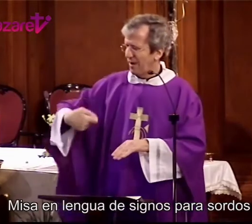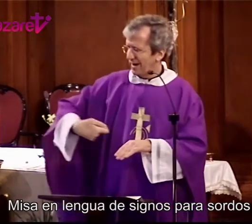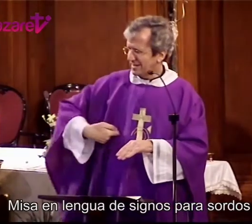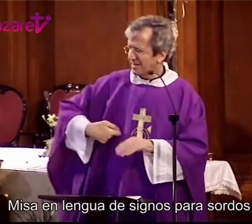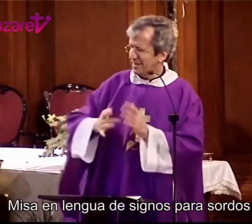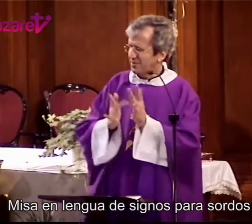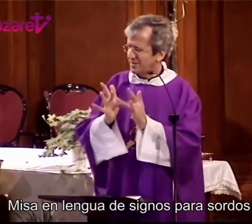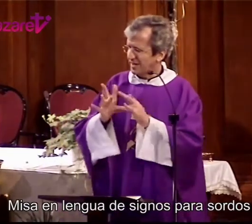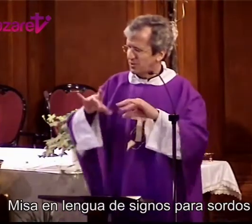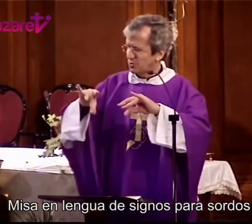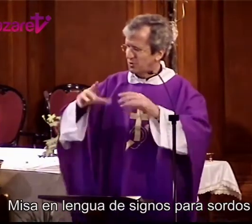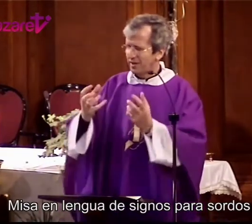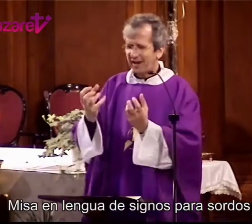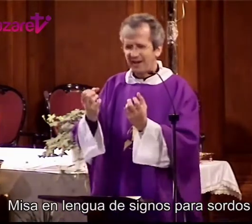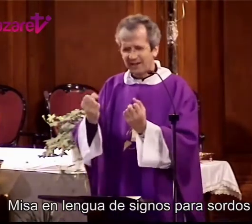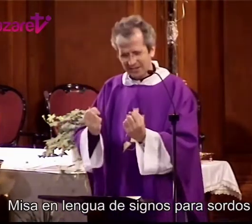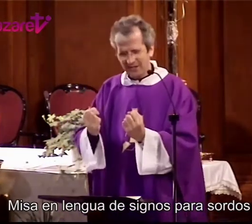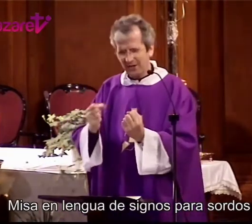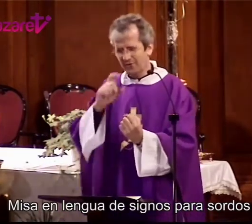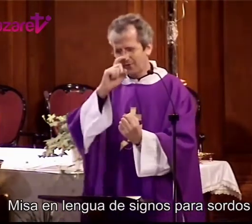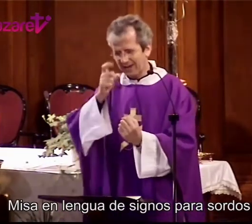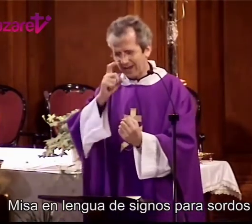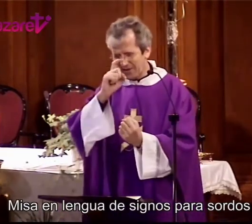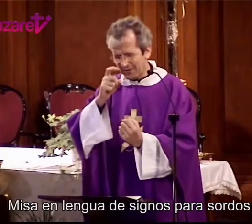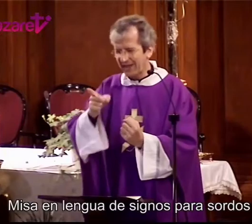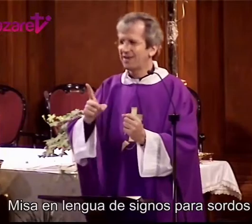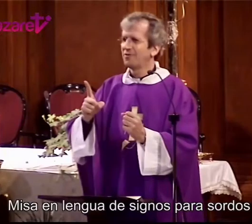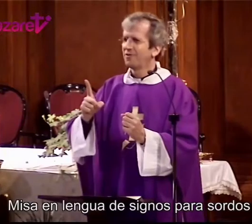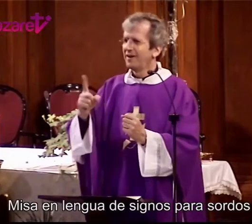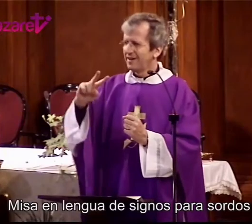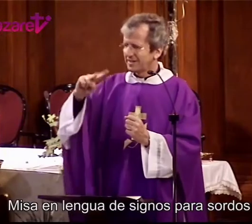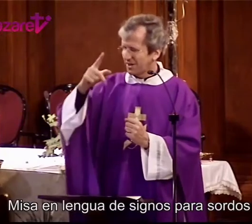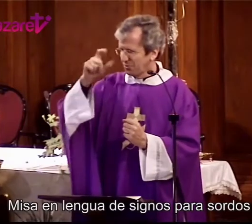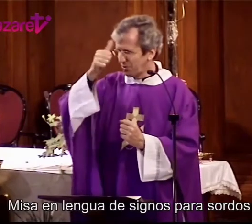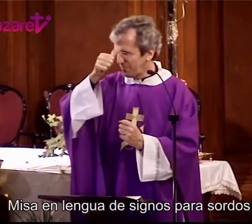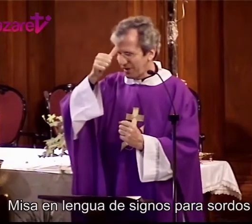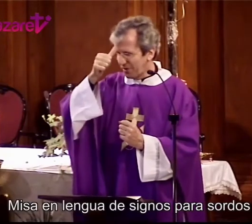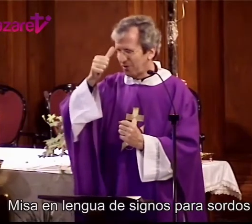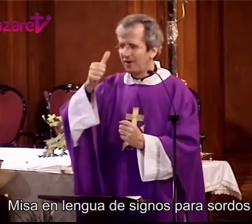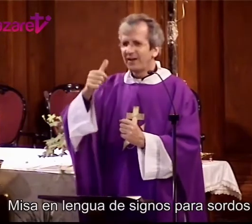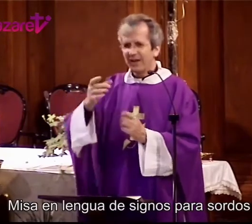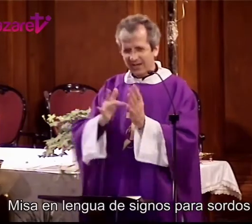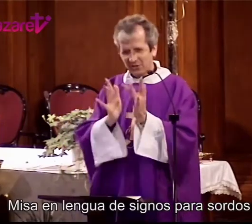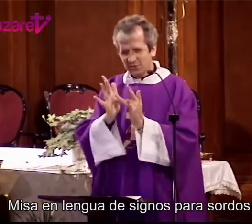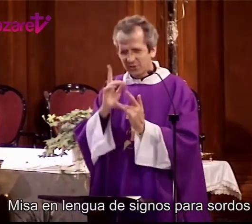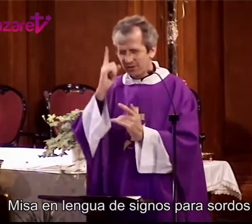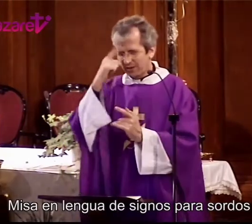las tentaciones de Jesús en el desierto, cada año. Segundo domingo, Jesús